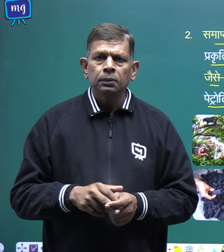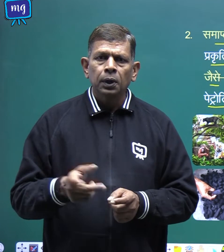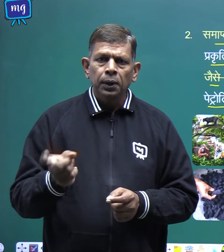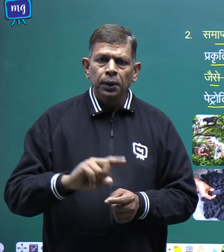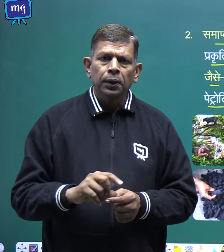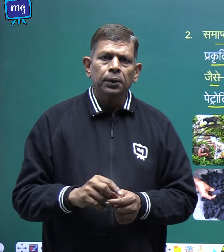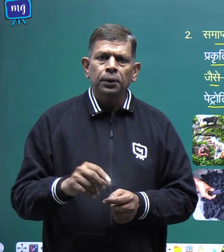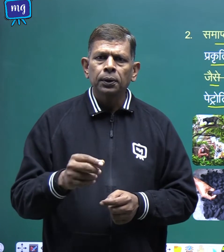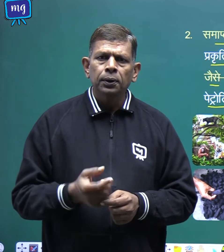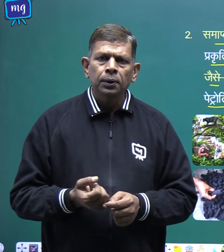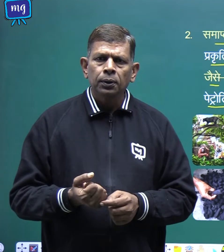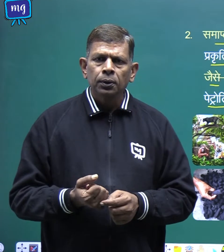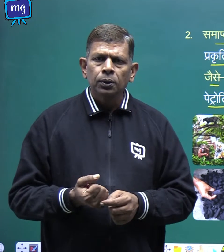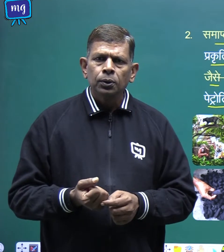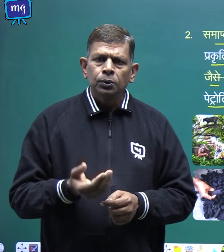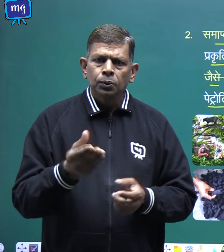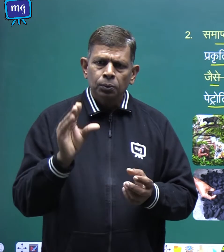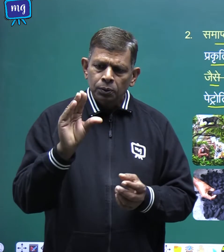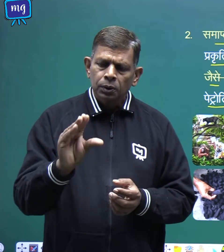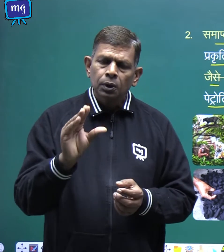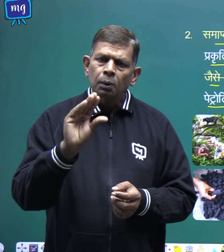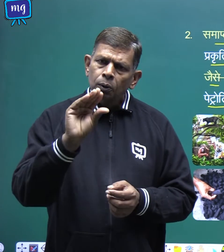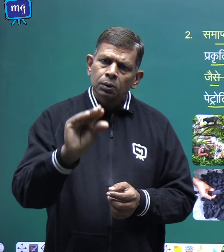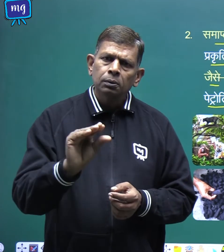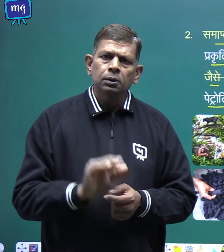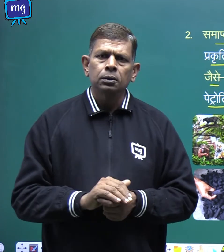इनकी मात्रा बहुत सीमित है,